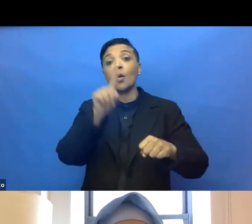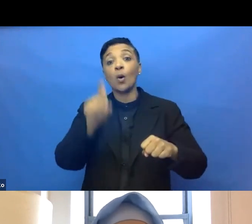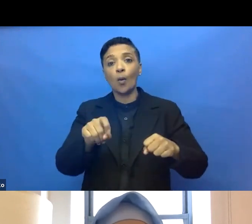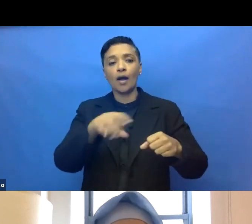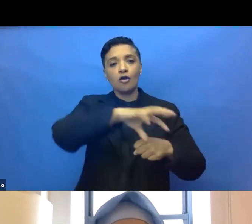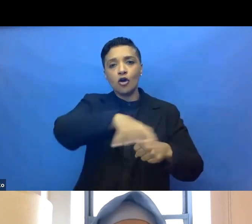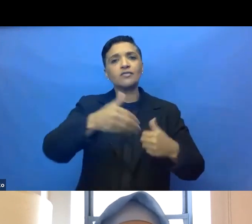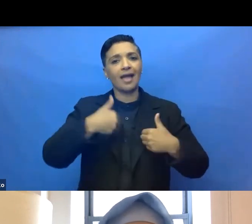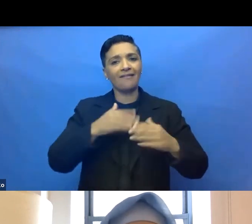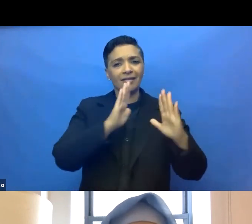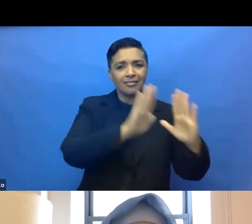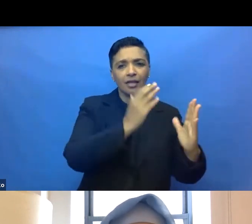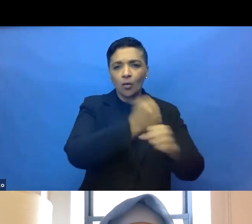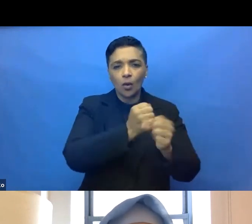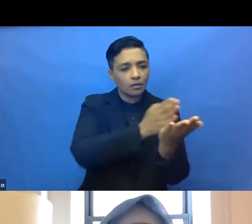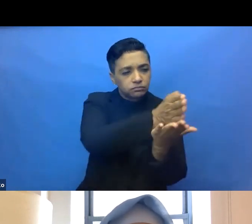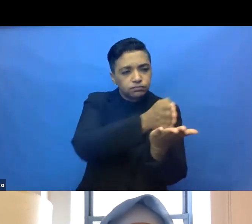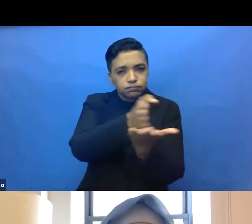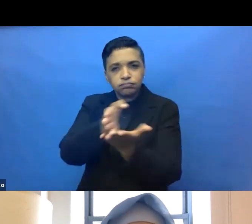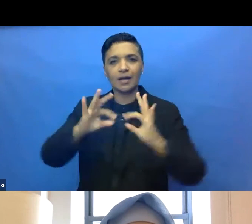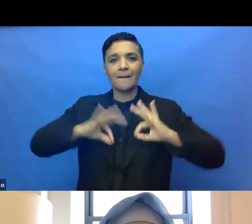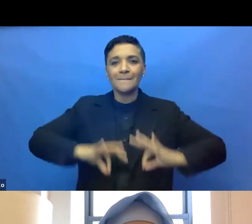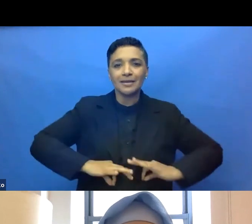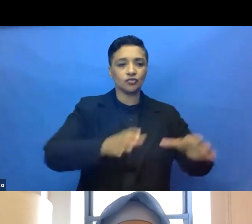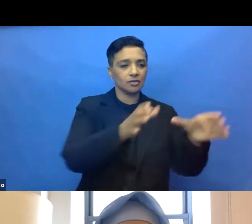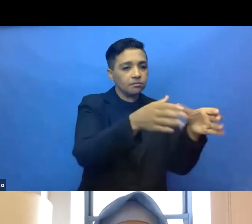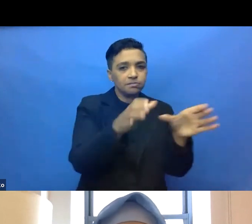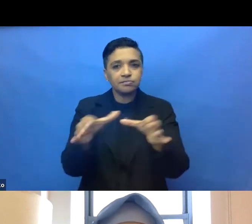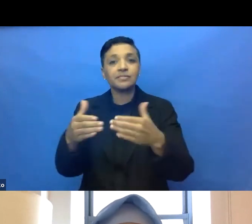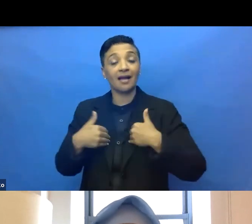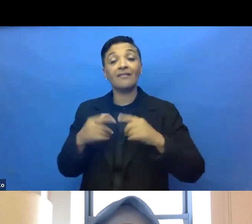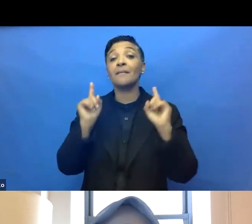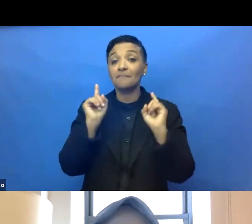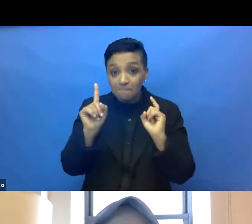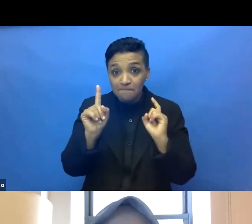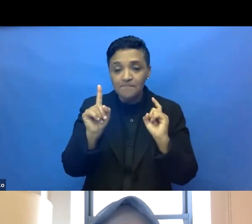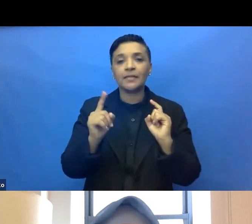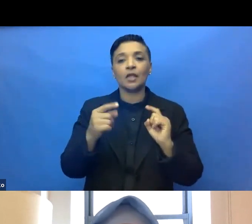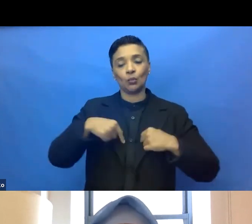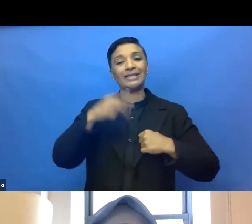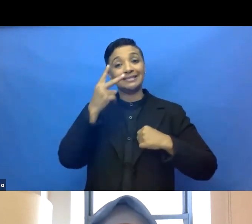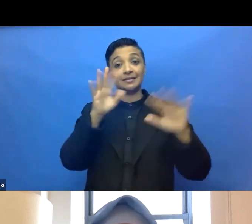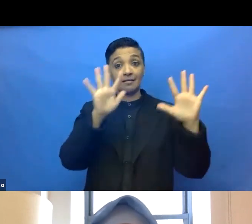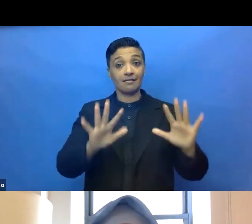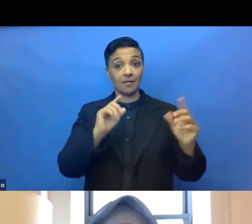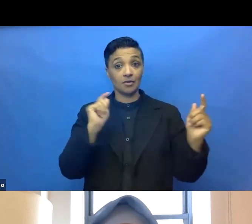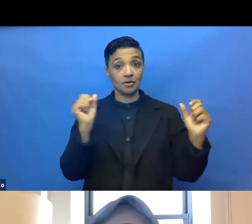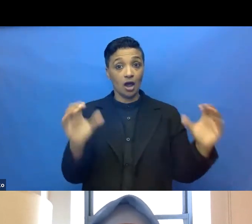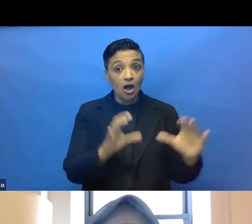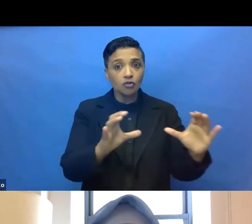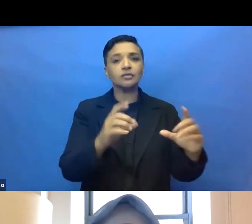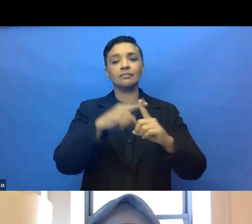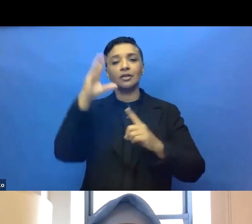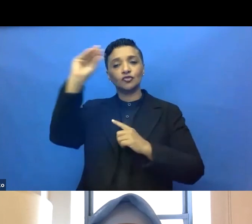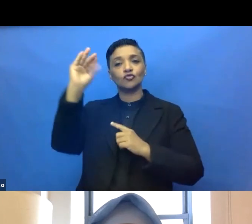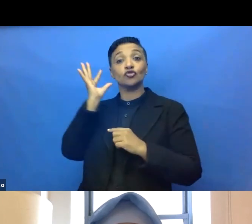y a des flux de financement et c'est bien parce qu'il y a des agences